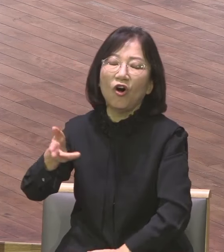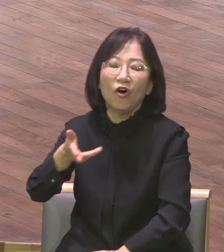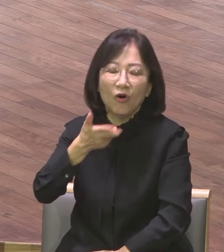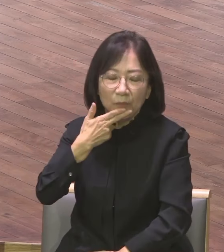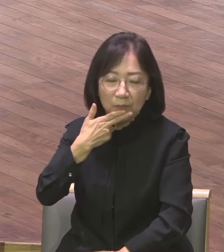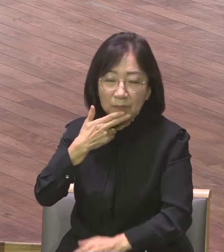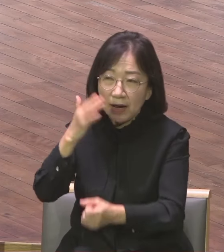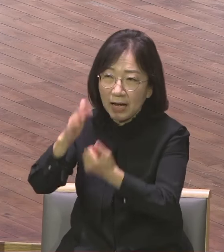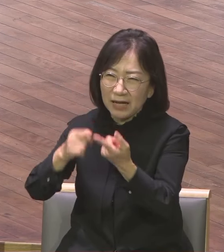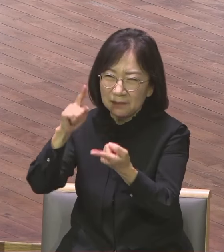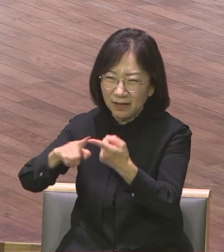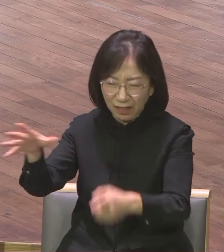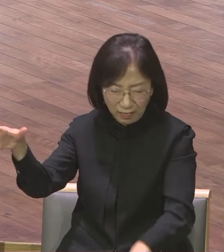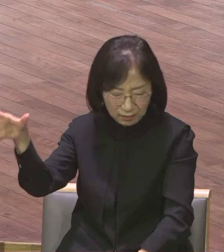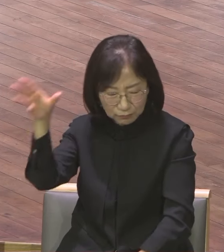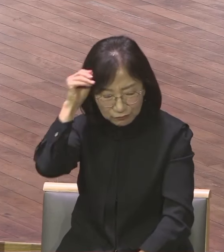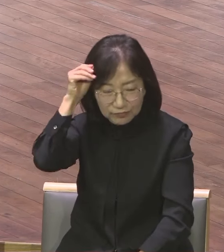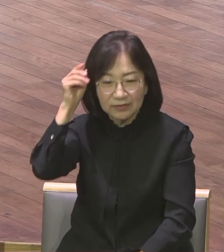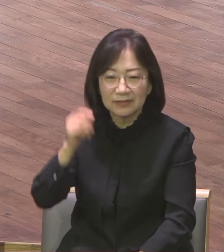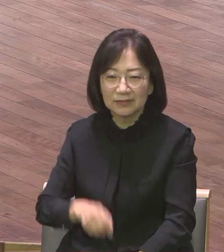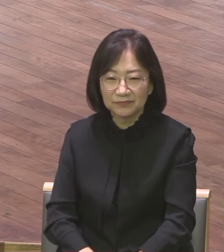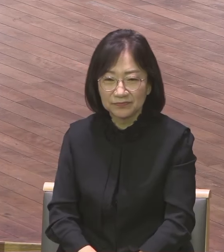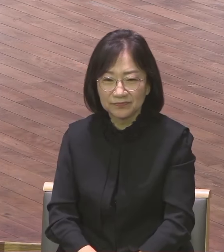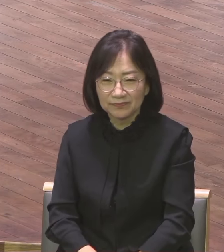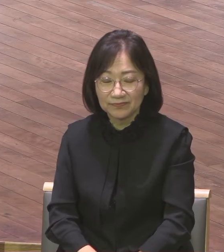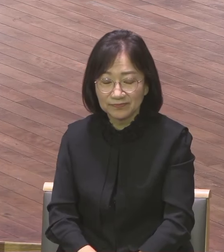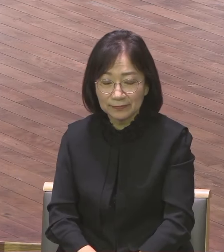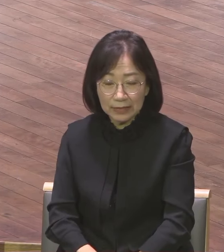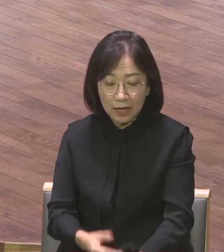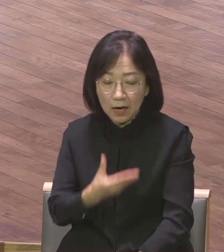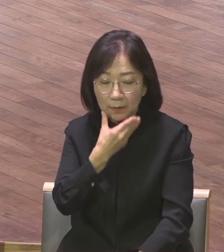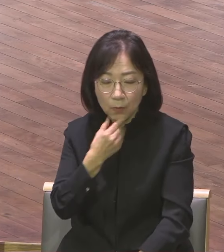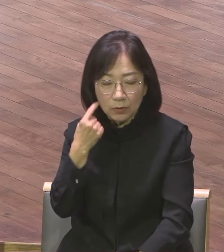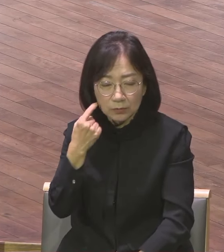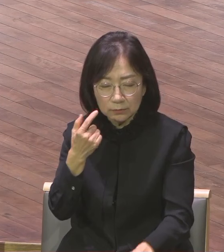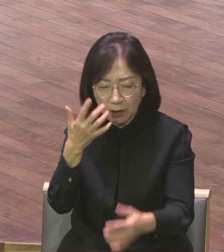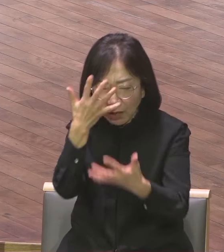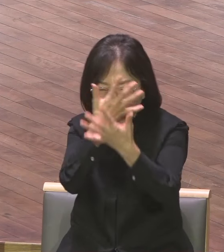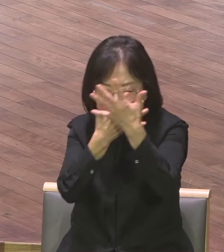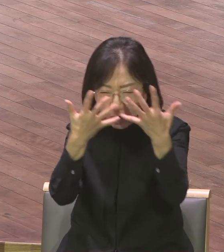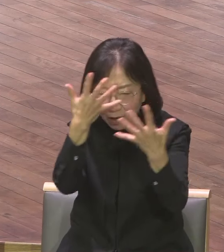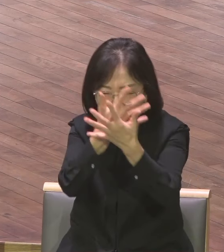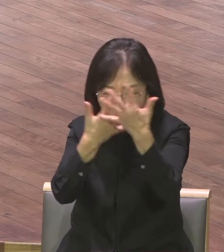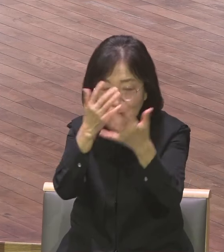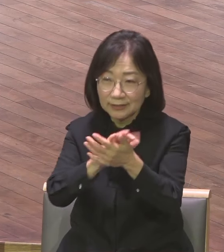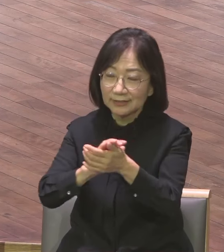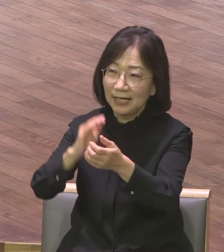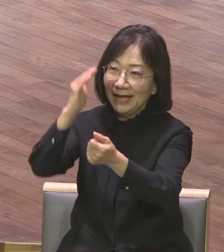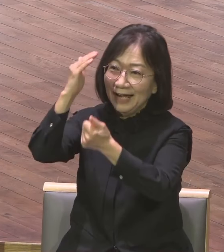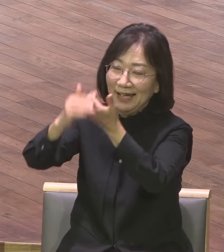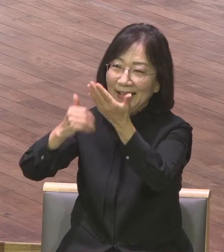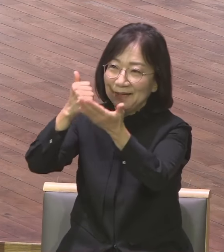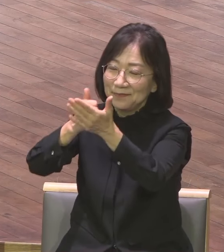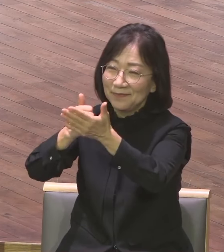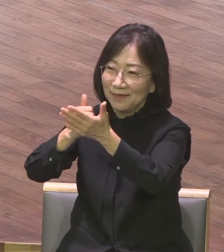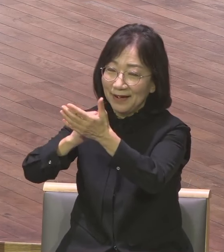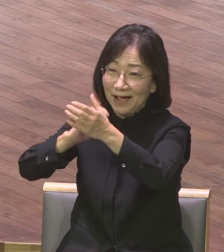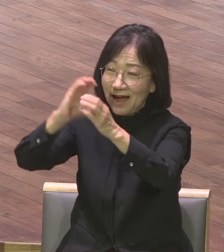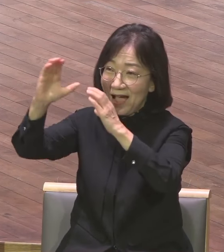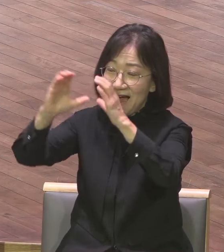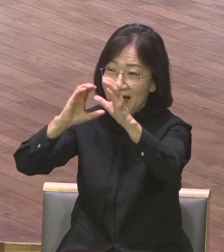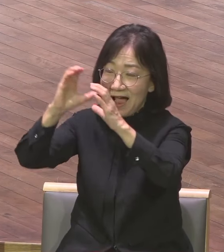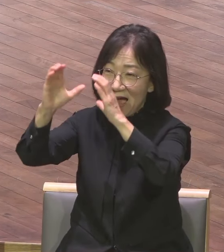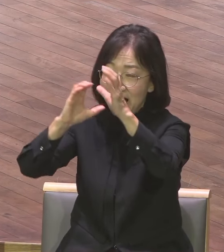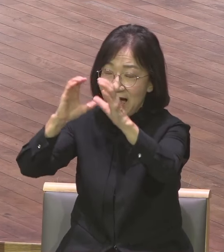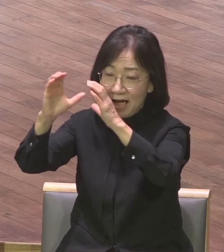진단했어요. 복음 진리를 올바로 깨닫지 못하고 하나님과 영적인 소통을 원활하게 할